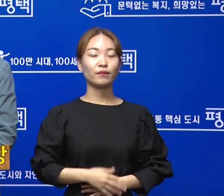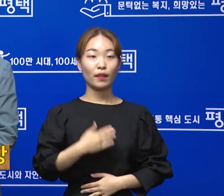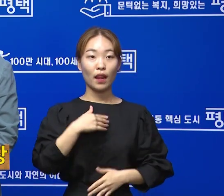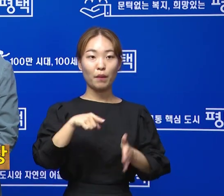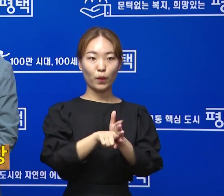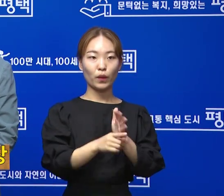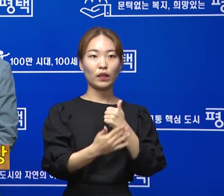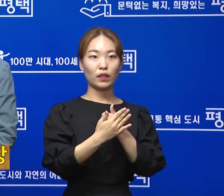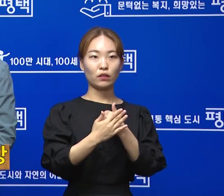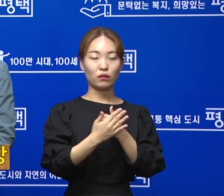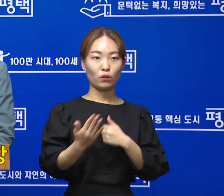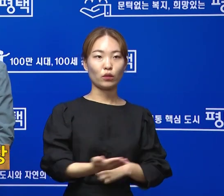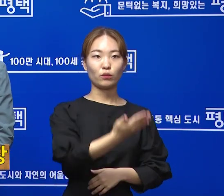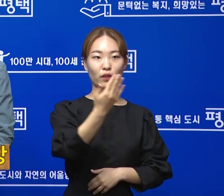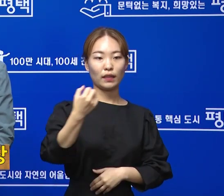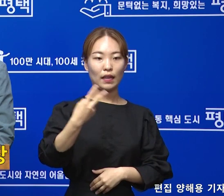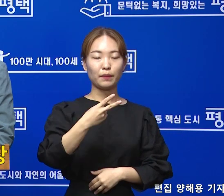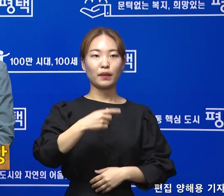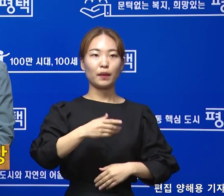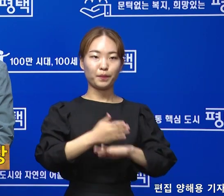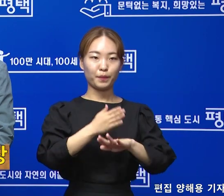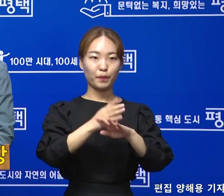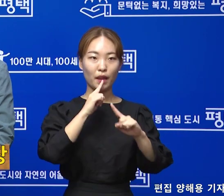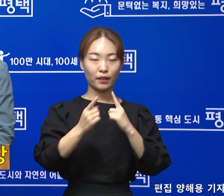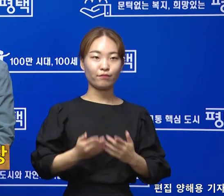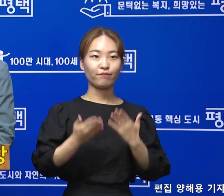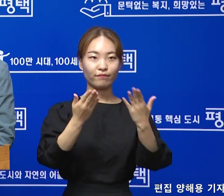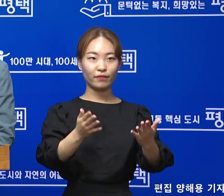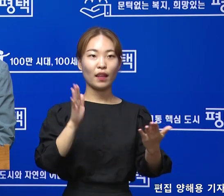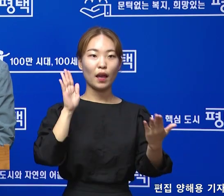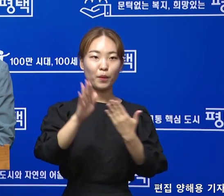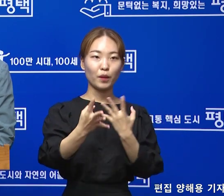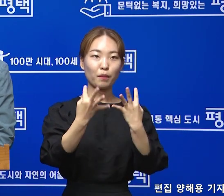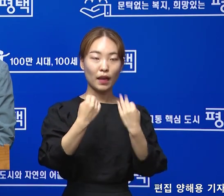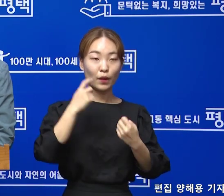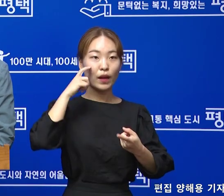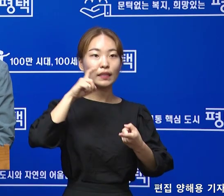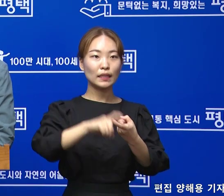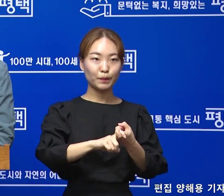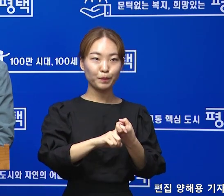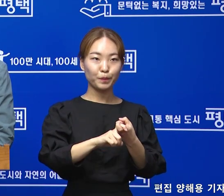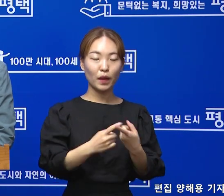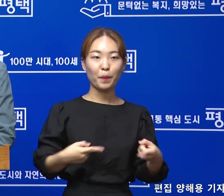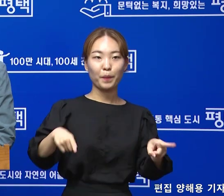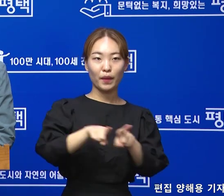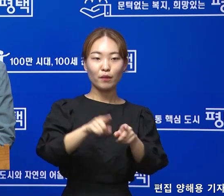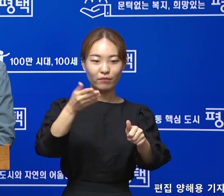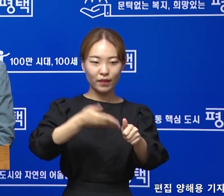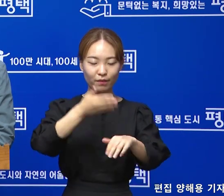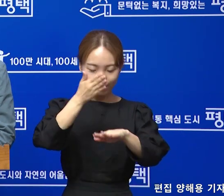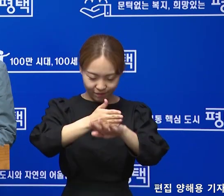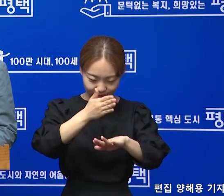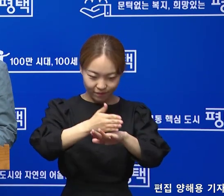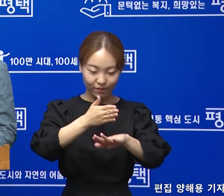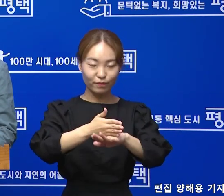믿고 응원해 주신 모든 분들께 다시 한번 감사드립니다. 앞으로도 많은 애정을 가지고 함께해 주시길 바랍니다. 감사합니다.